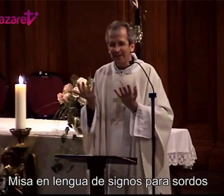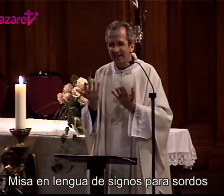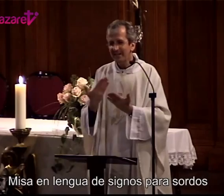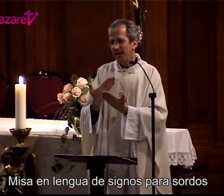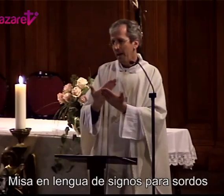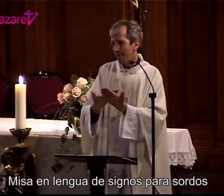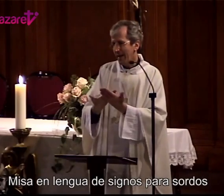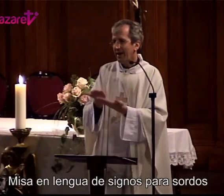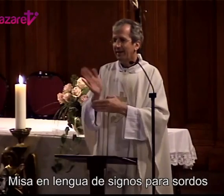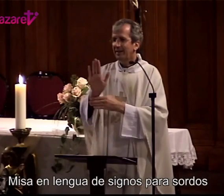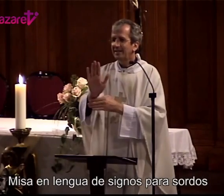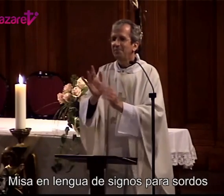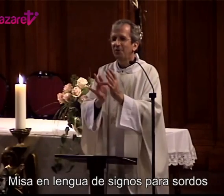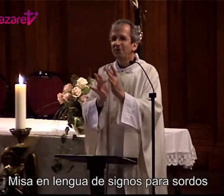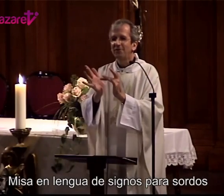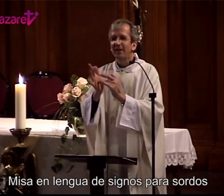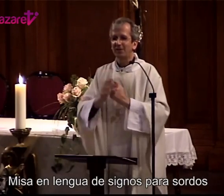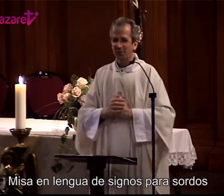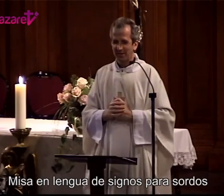oportunidades para dar testimonio de Jesucristo.